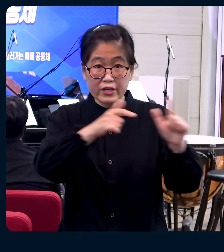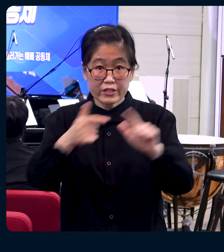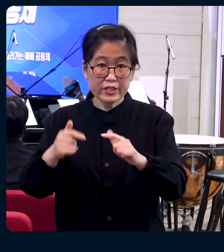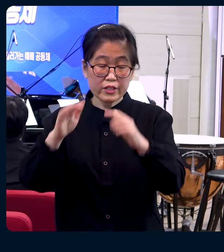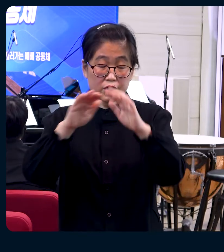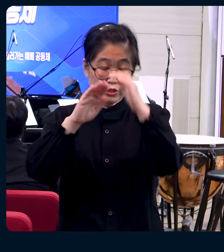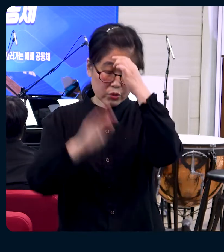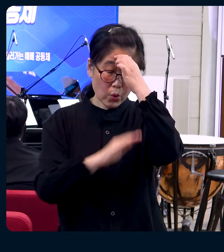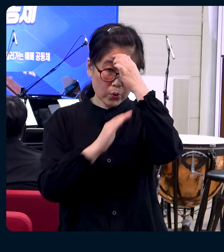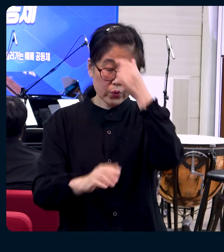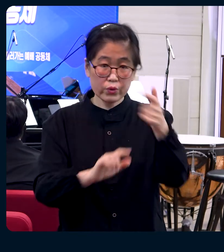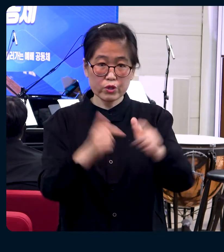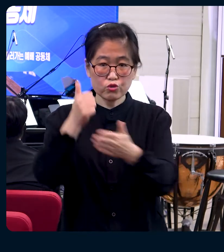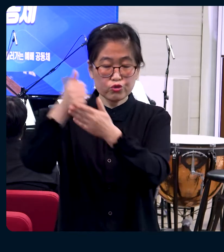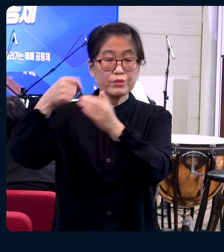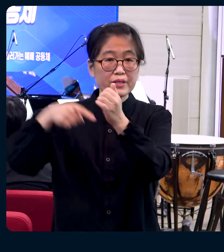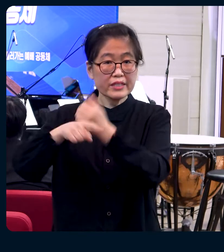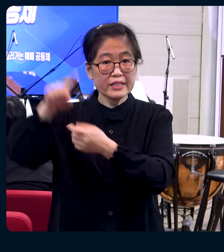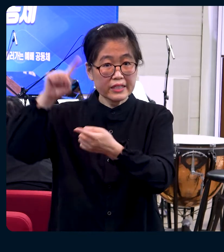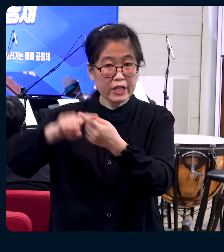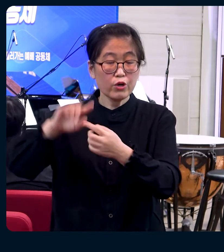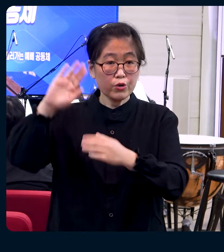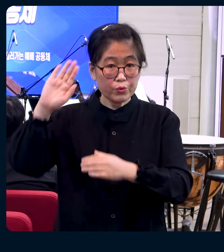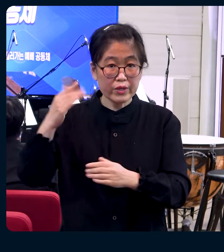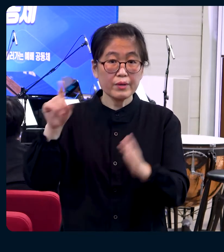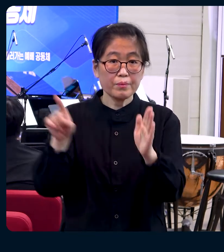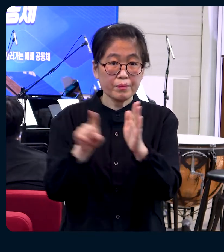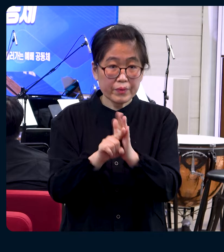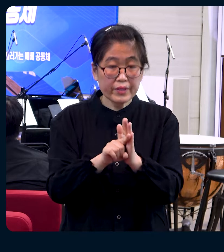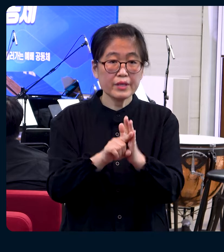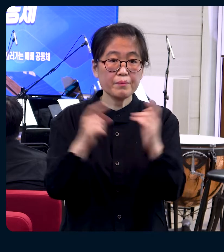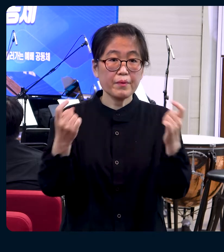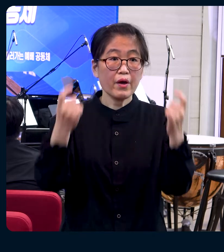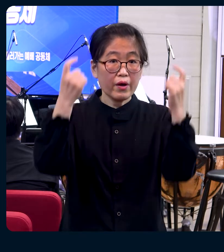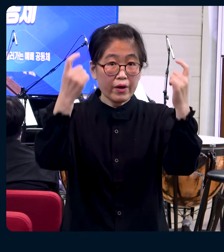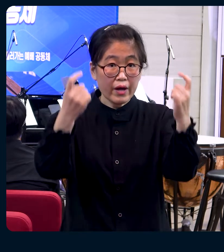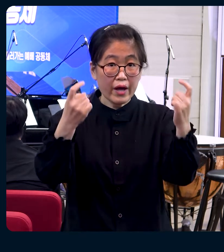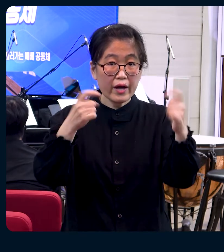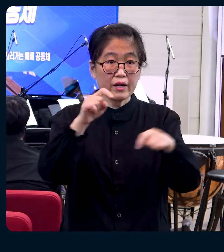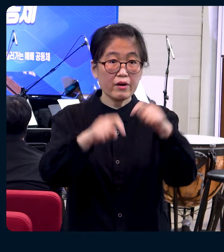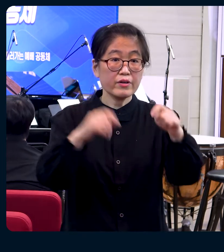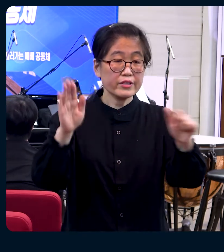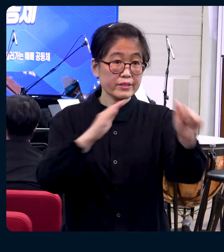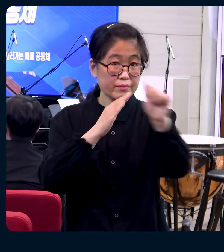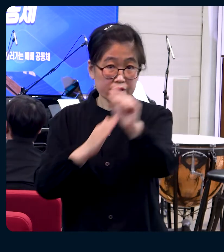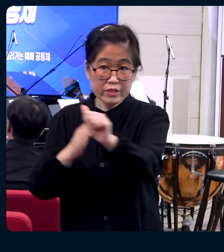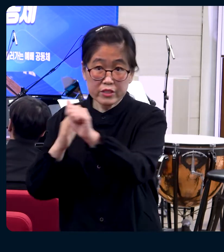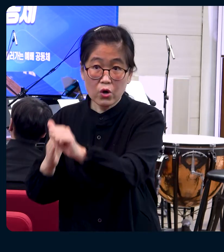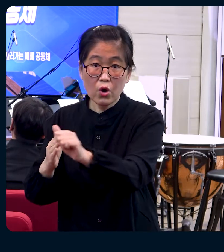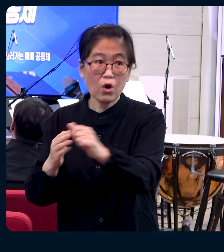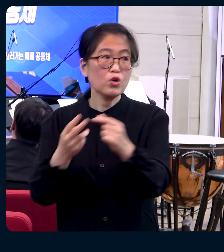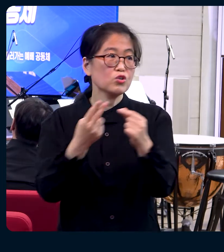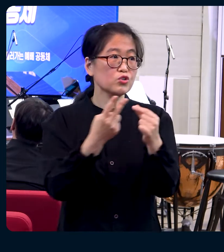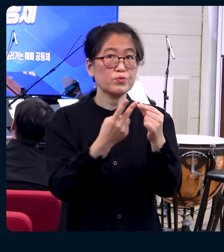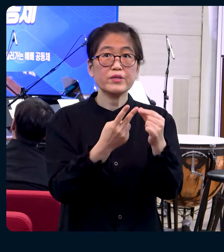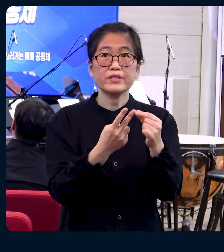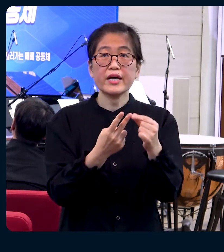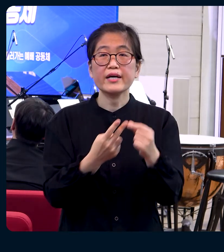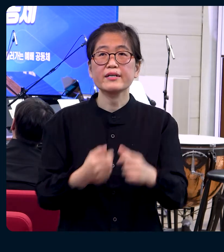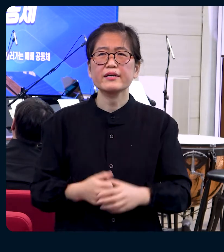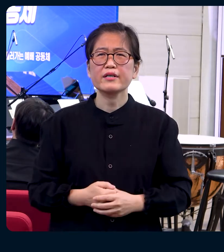여러분 모든 성도들이 주님의 뜻대로 되는 귀한 믿음의 여정을 걸으시기를 축복합니다. 두